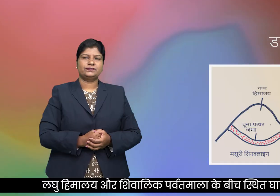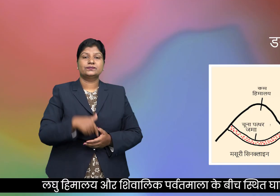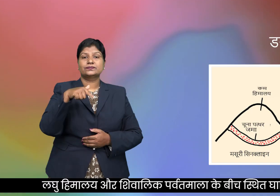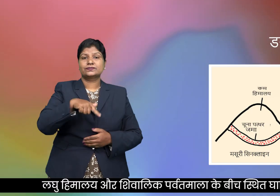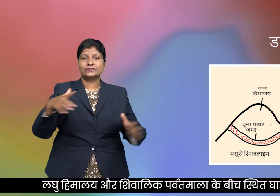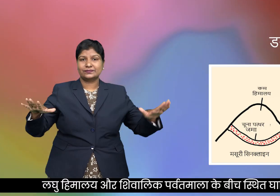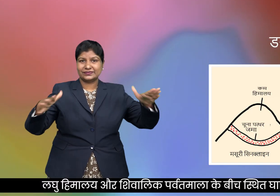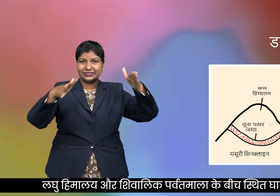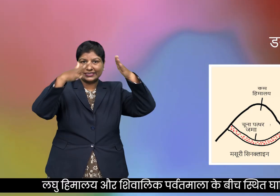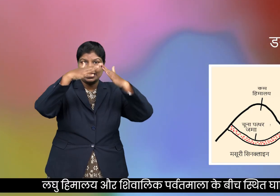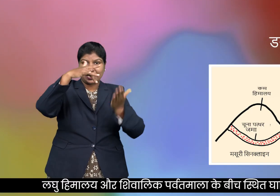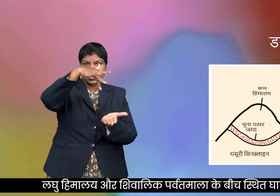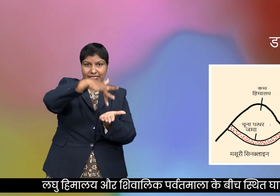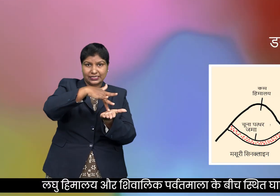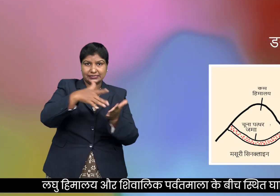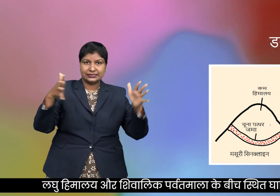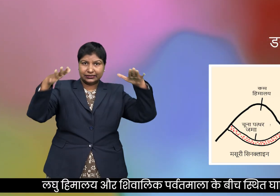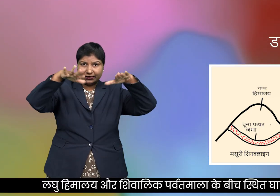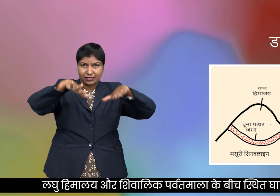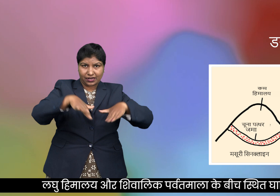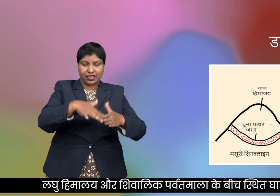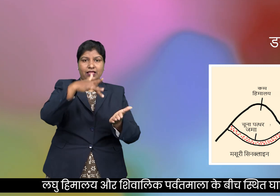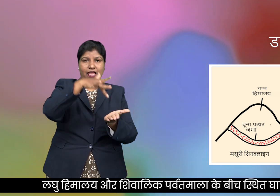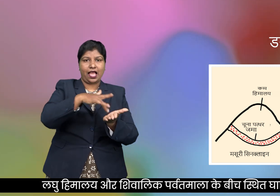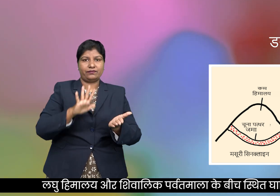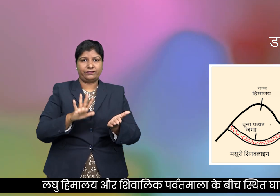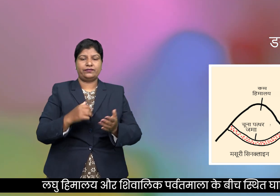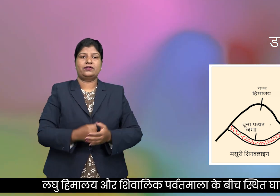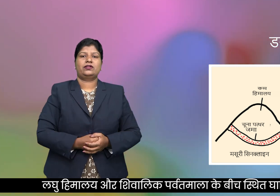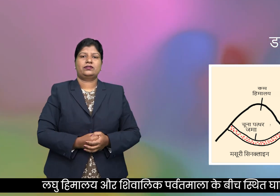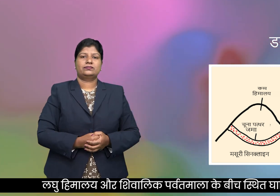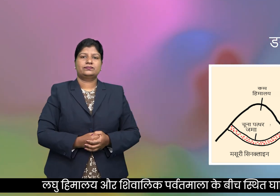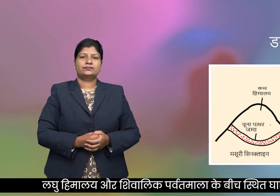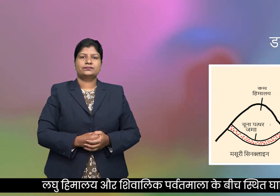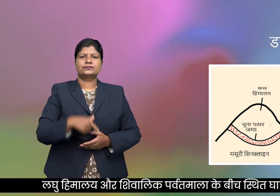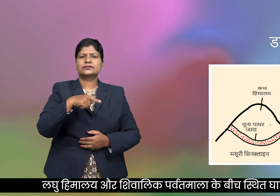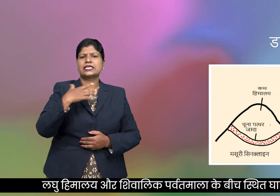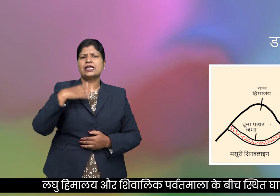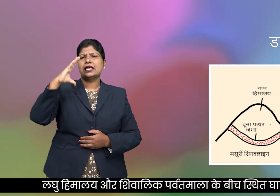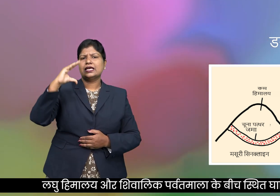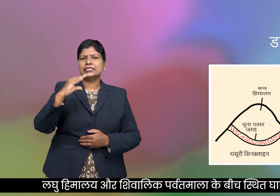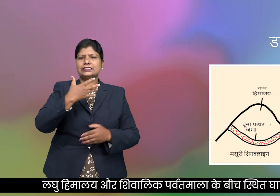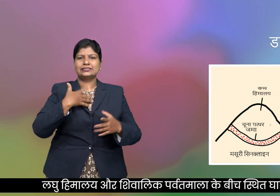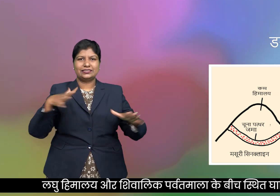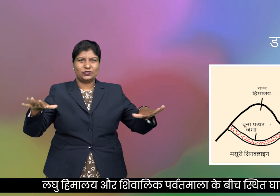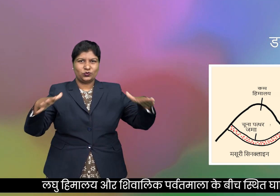लघु हिमालय और शिवालिक पर्वतमाला के बीच स्थिति घाटियों को दून कहा जाता